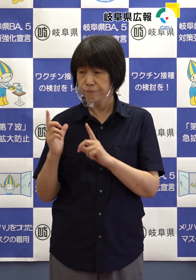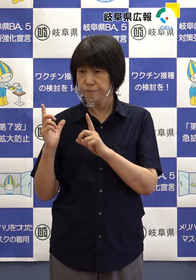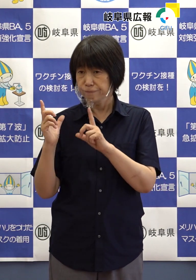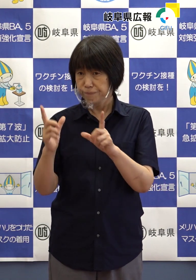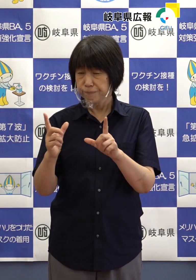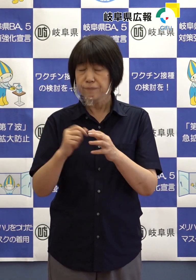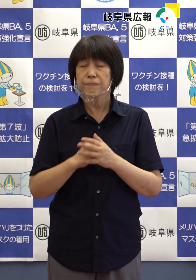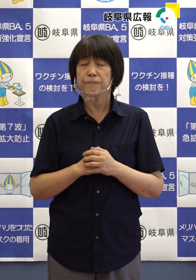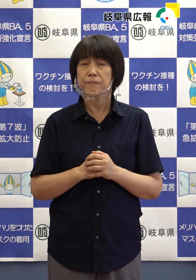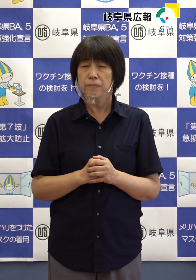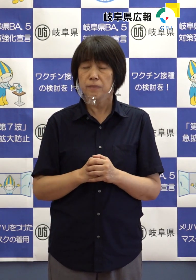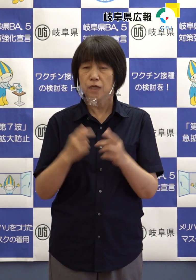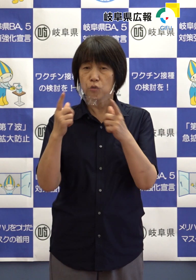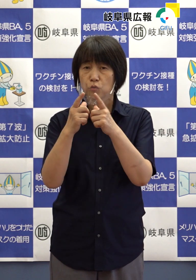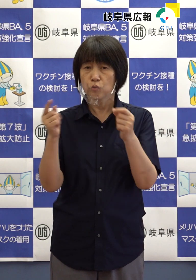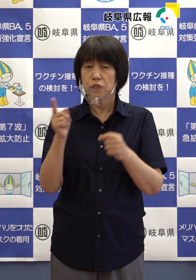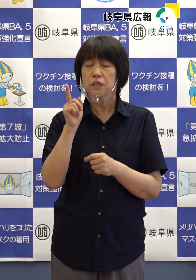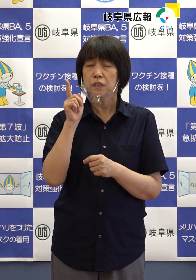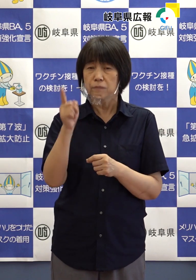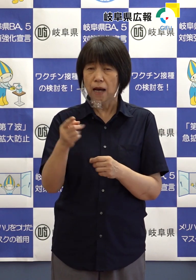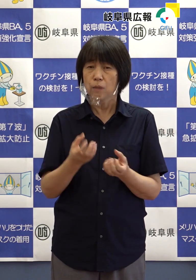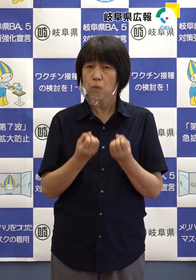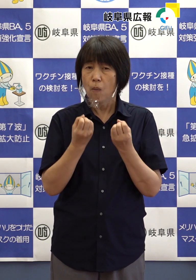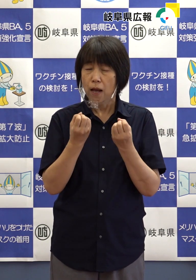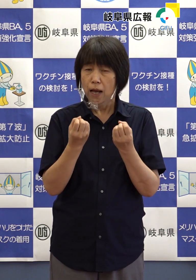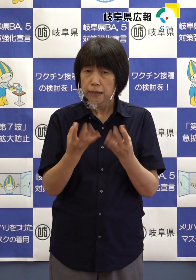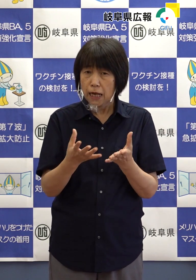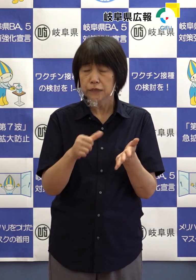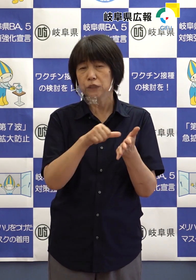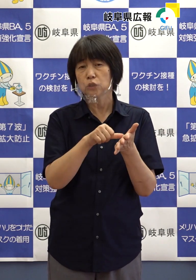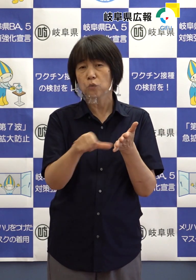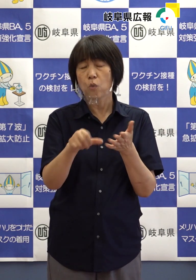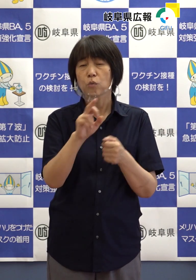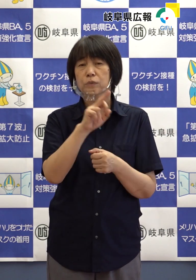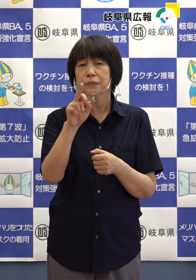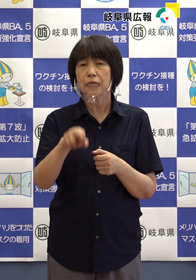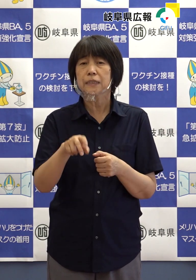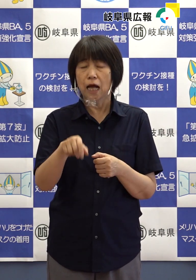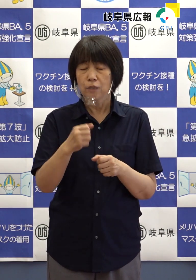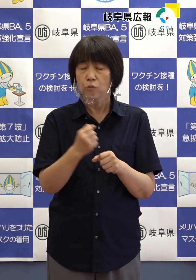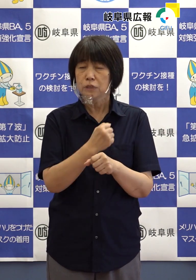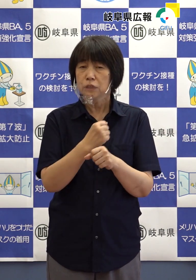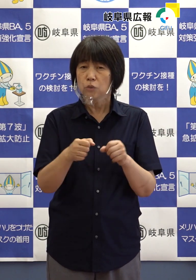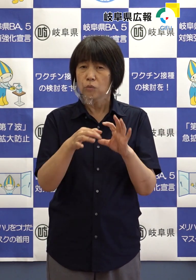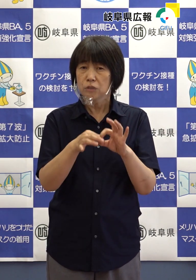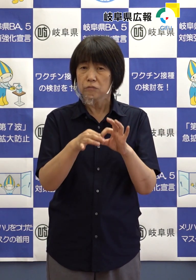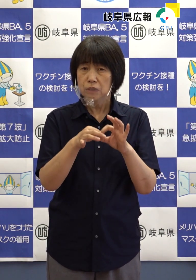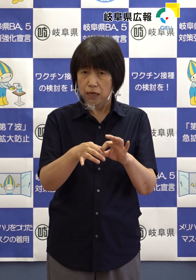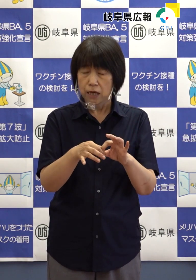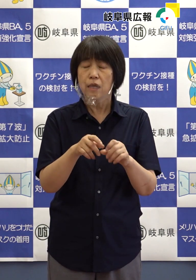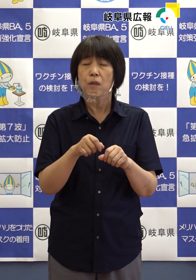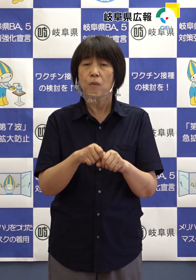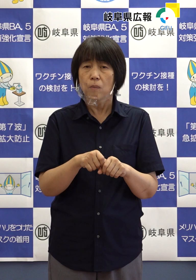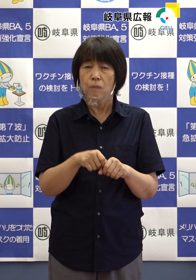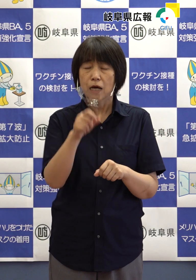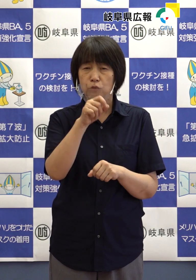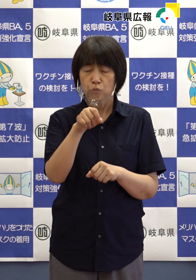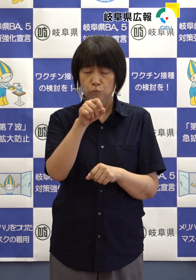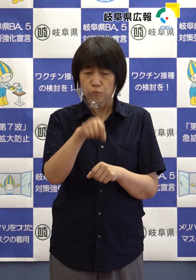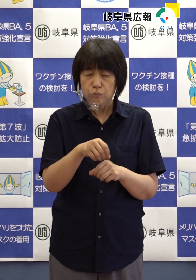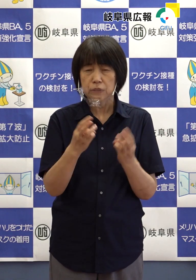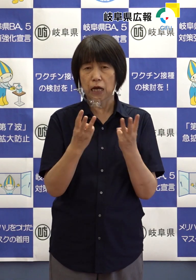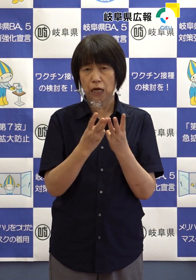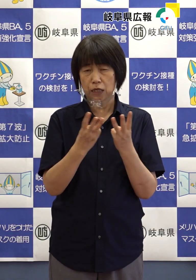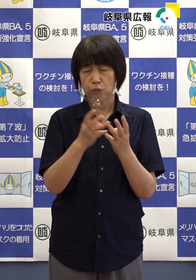木の方はですねこの新しいこの登録センターの事業についてはあの十分なキットを用意しますと